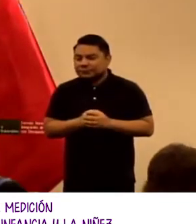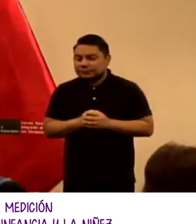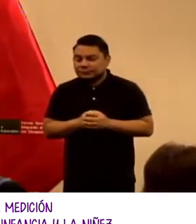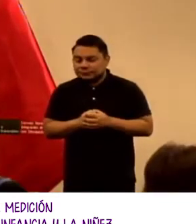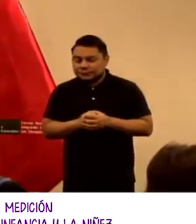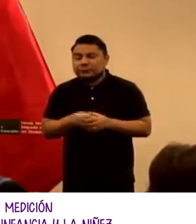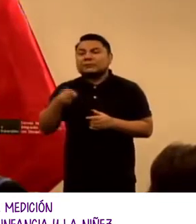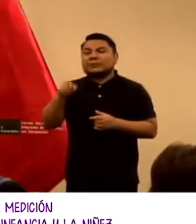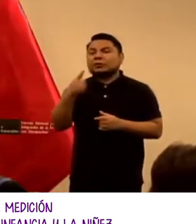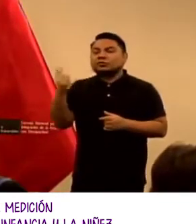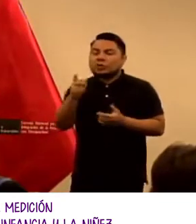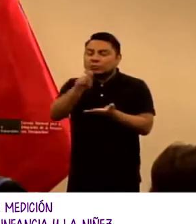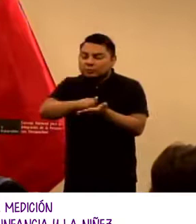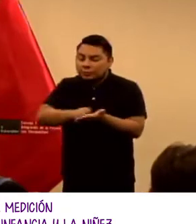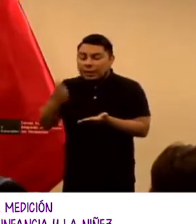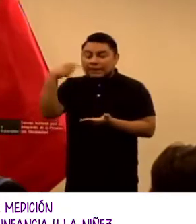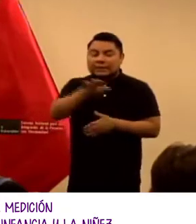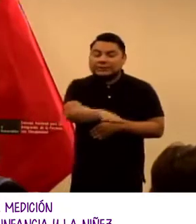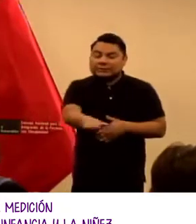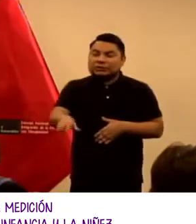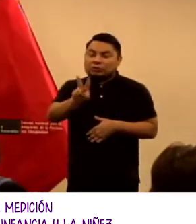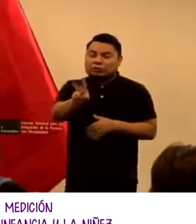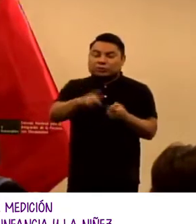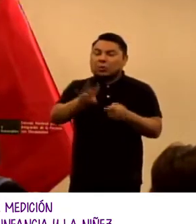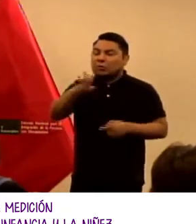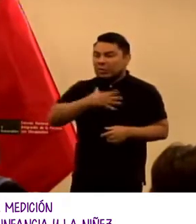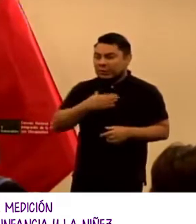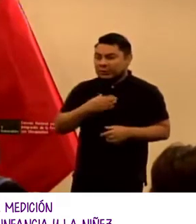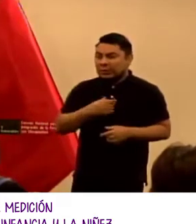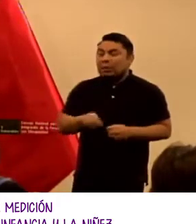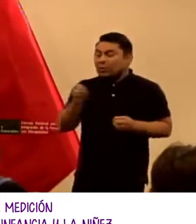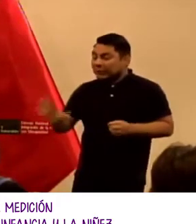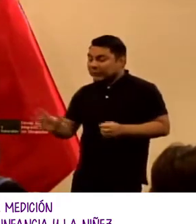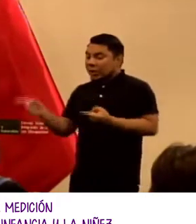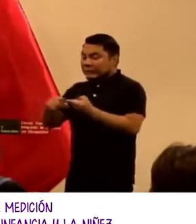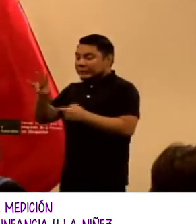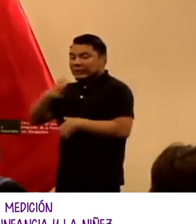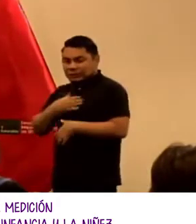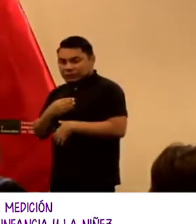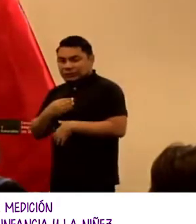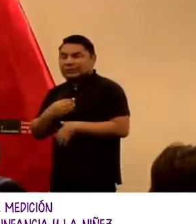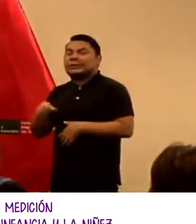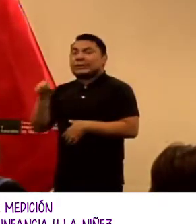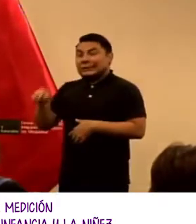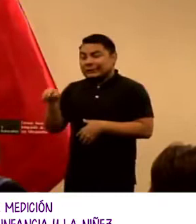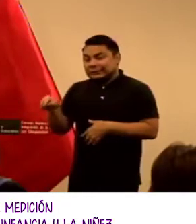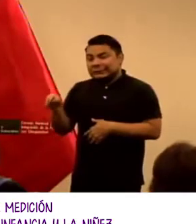se registra solamente para los niños de 2 a 4 años, puesto que en los niños de 5 a 17